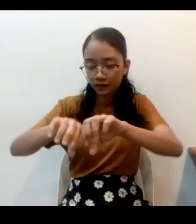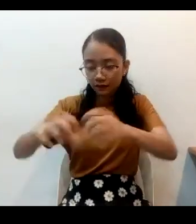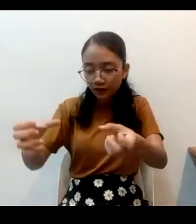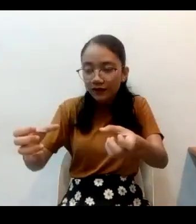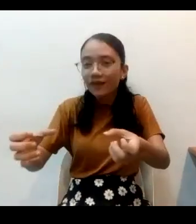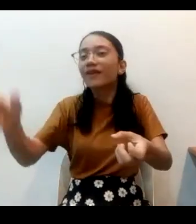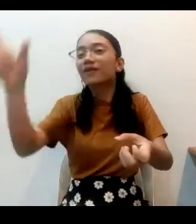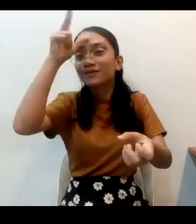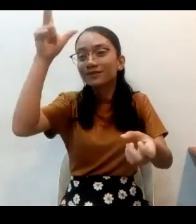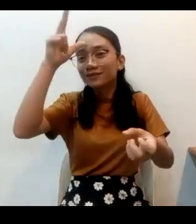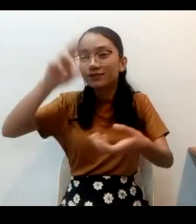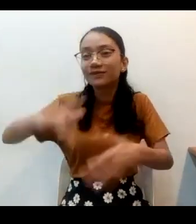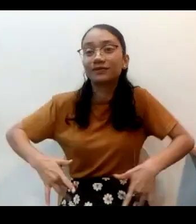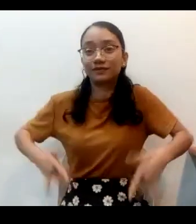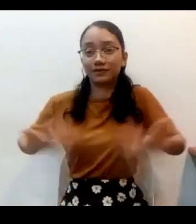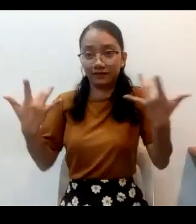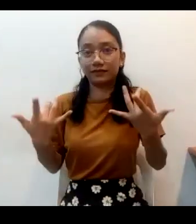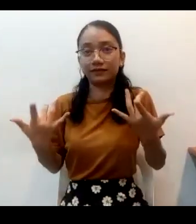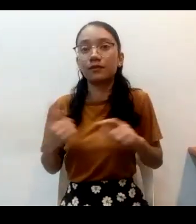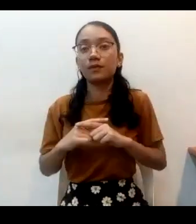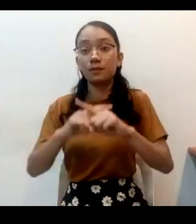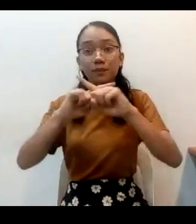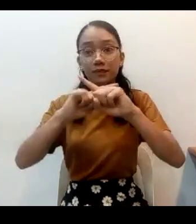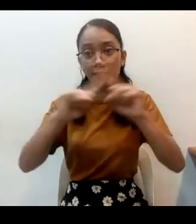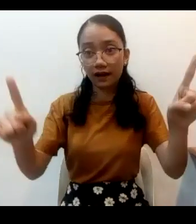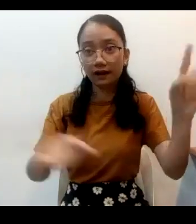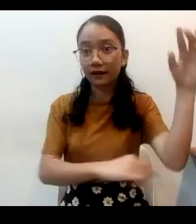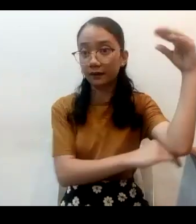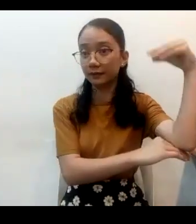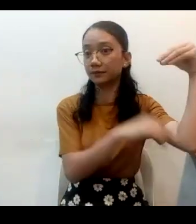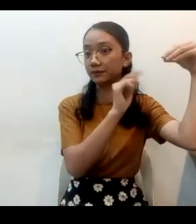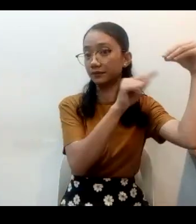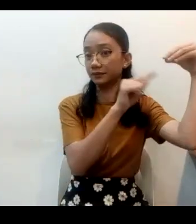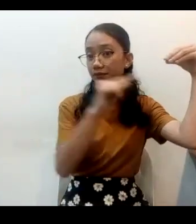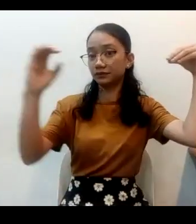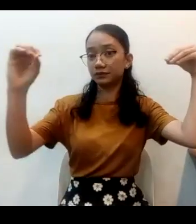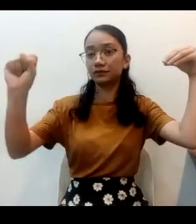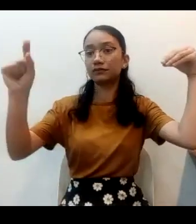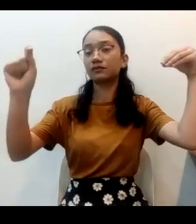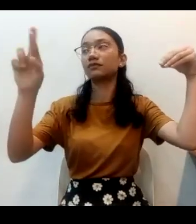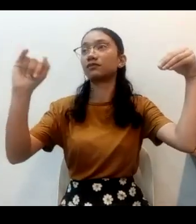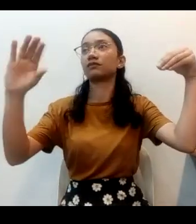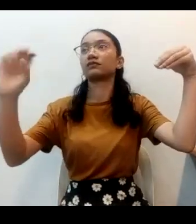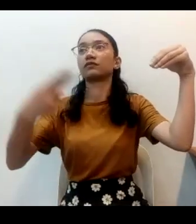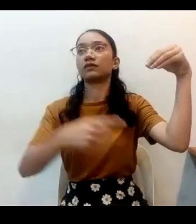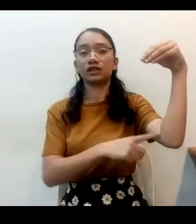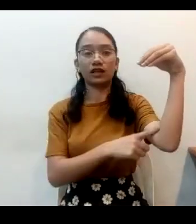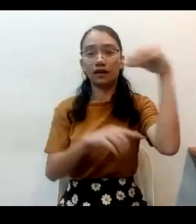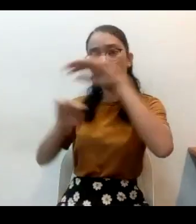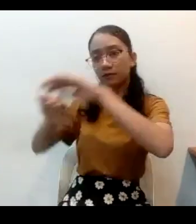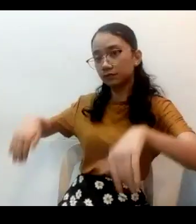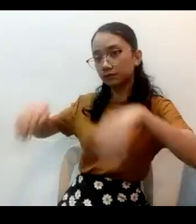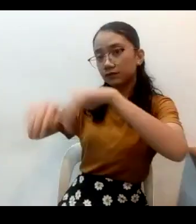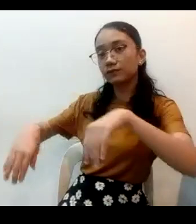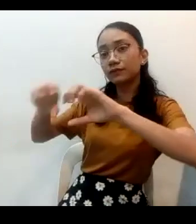ostrich put the egg in the sand, and she doesn't care. Ngunit yung ostrich po, kanya